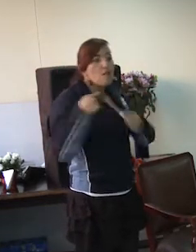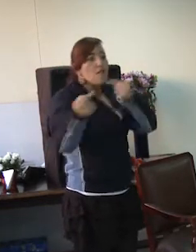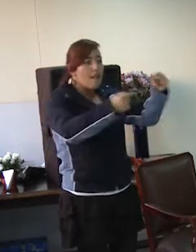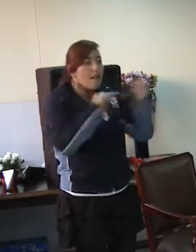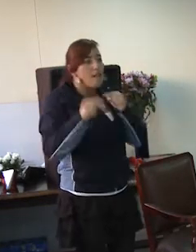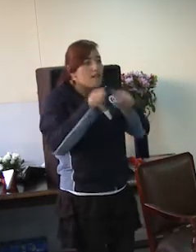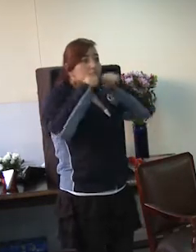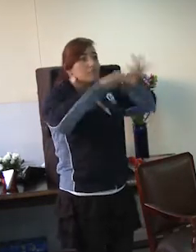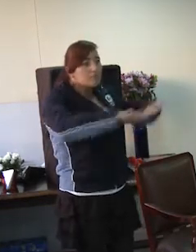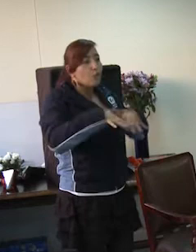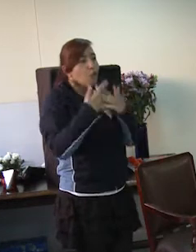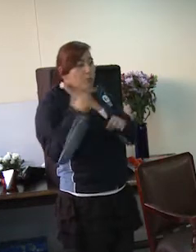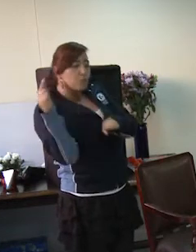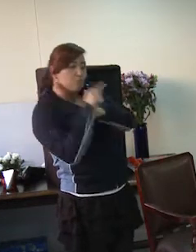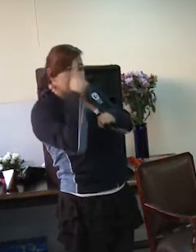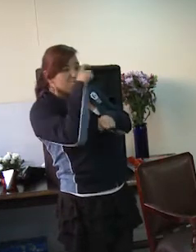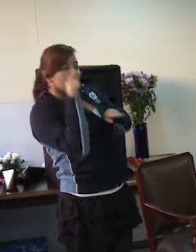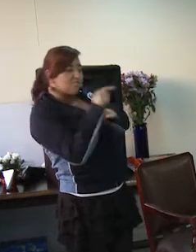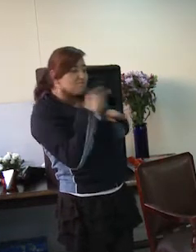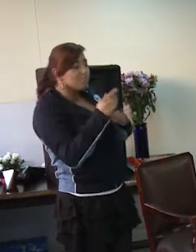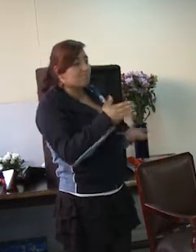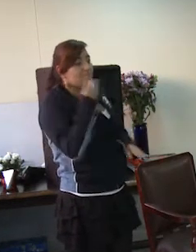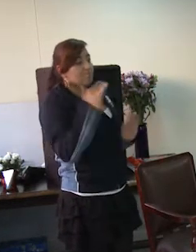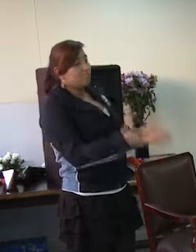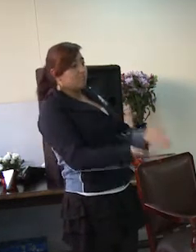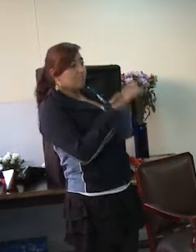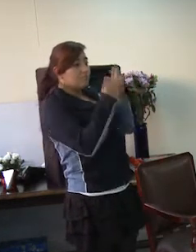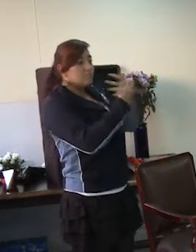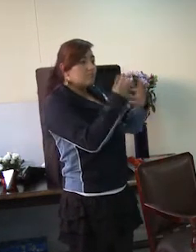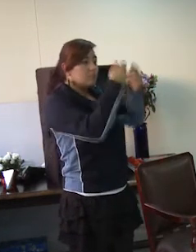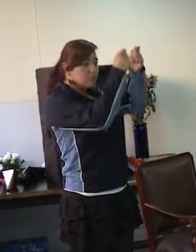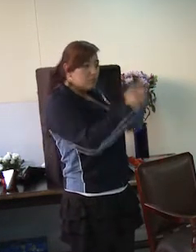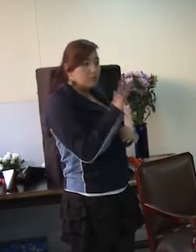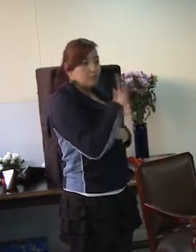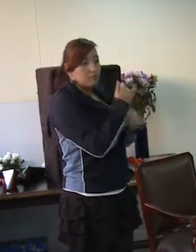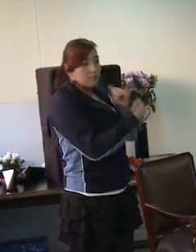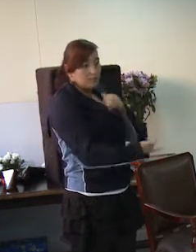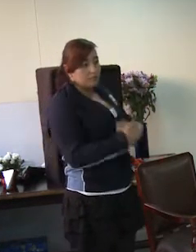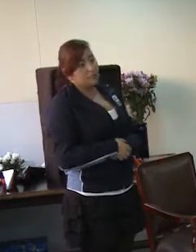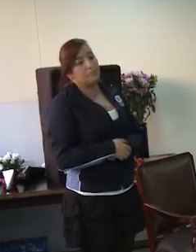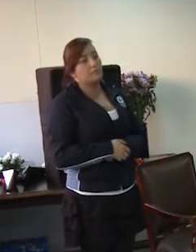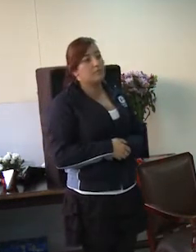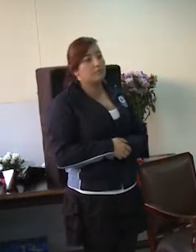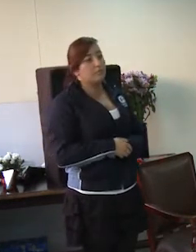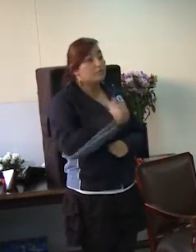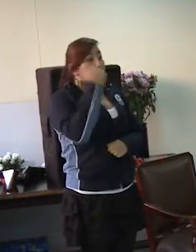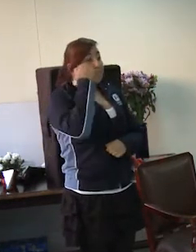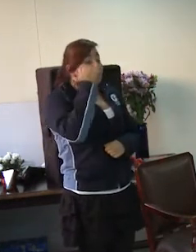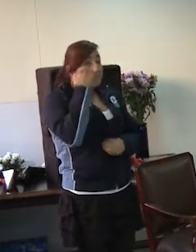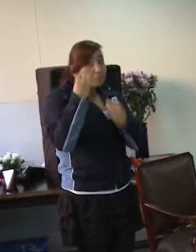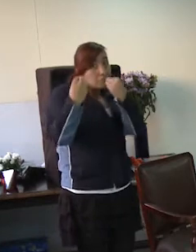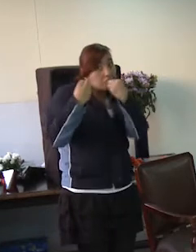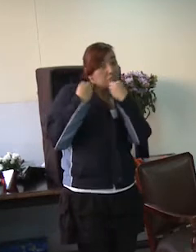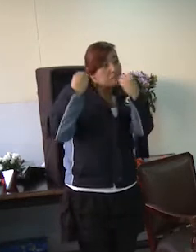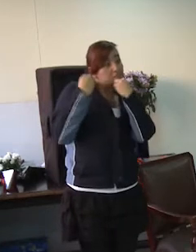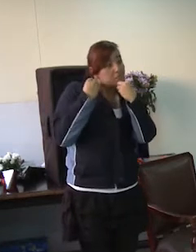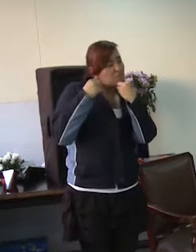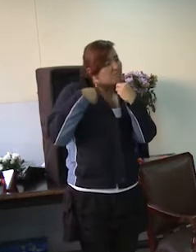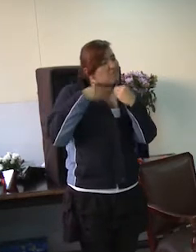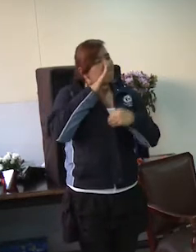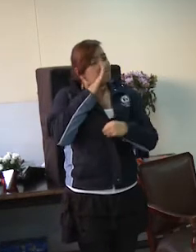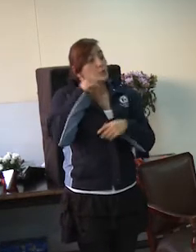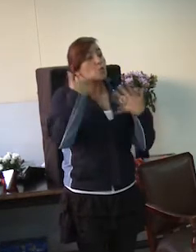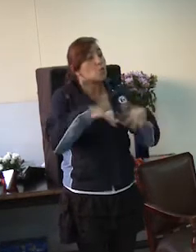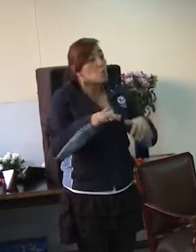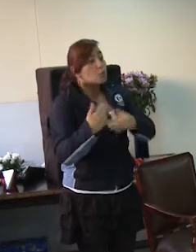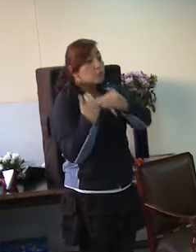el contraste, la crítica, la superación de la misma y su sistematización. El maestro en formación tiene en sus manos la